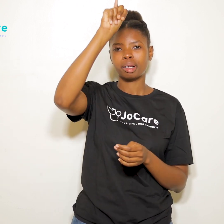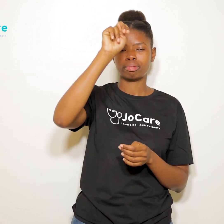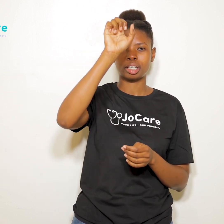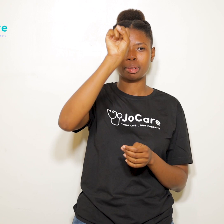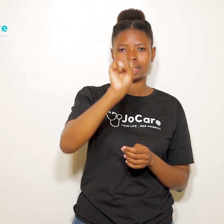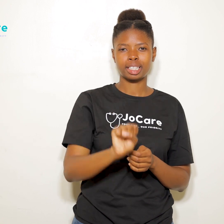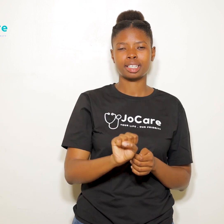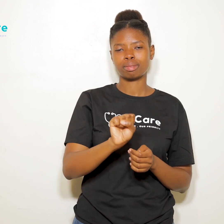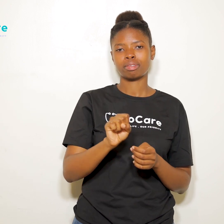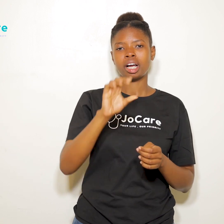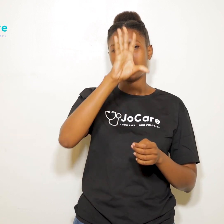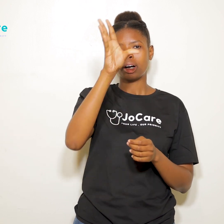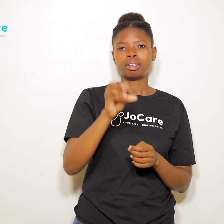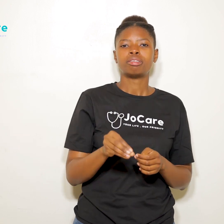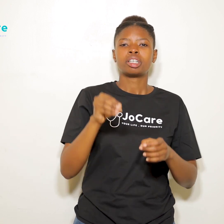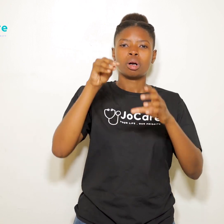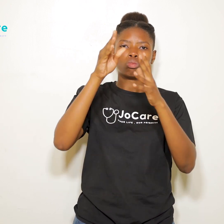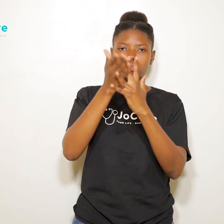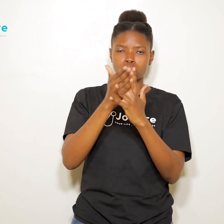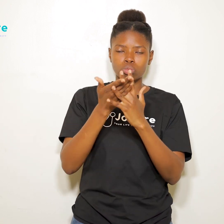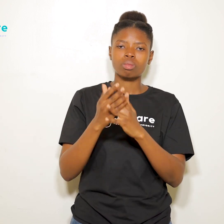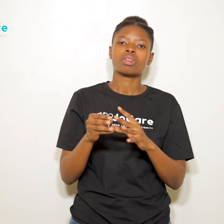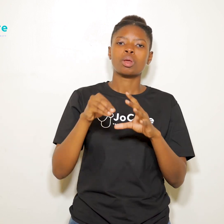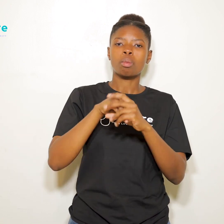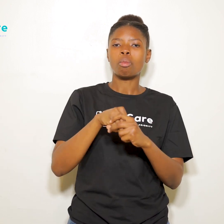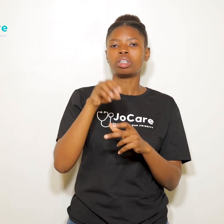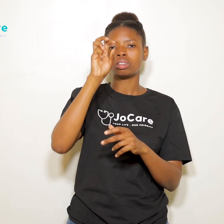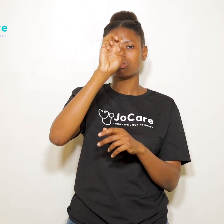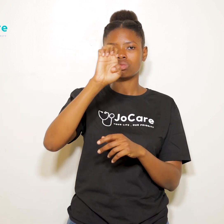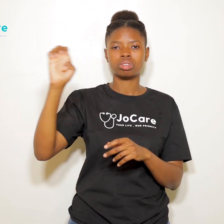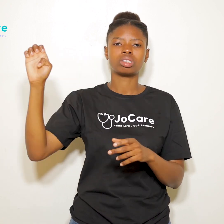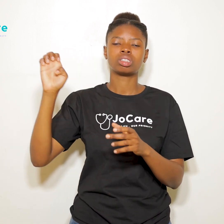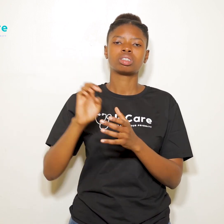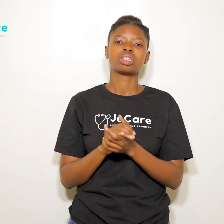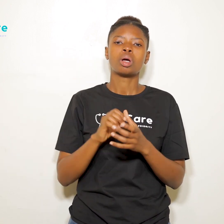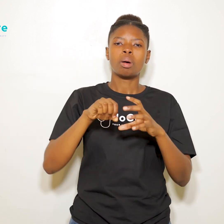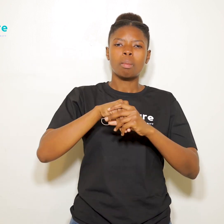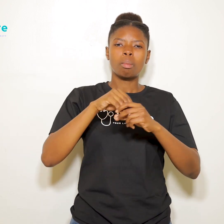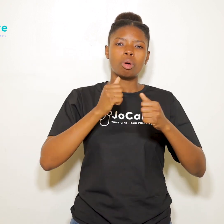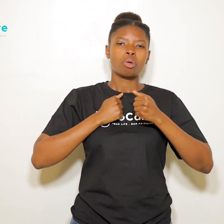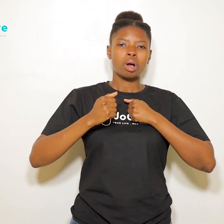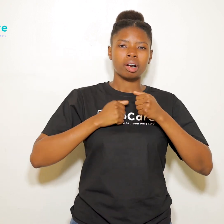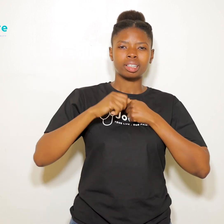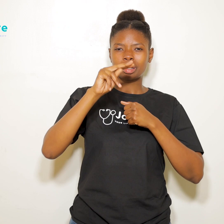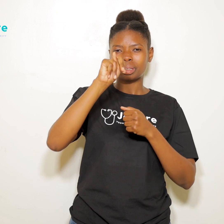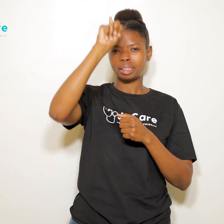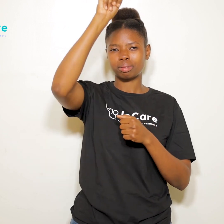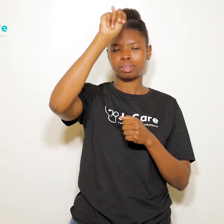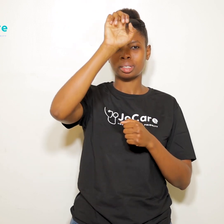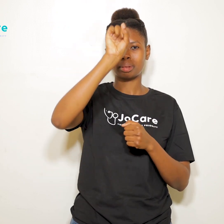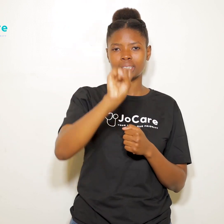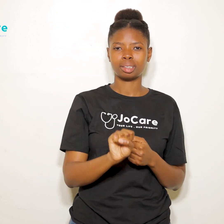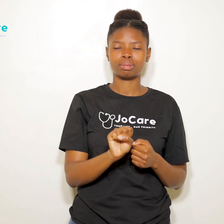y'Amajyaruguru, iy'Amajyepfo, Afurika yo hagati, muri East Africa, mu Rwanda, Amajyaruguru,